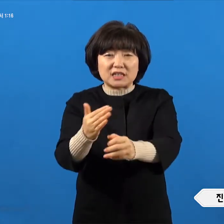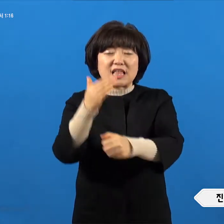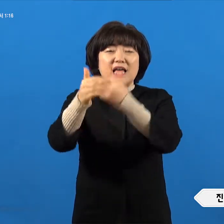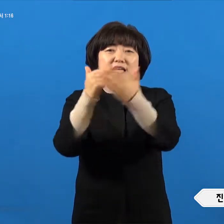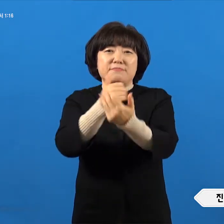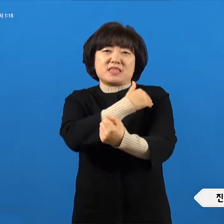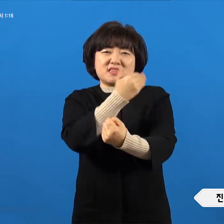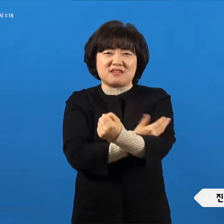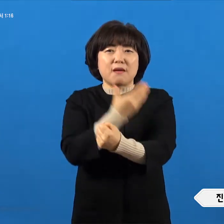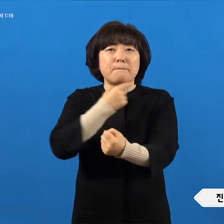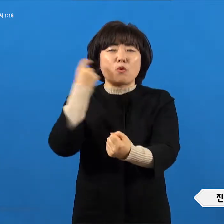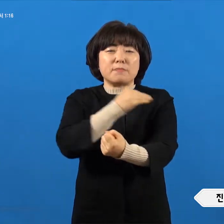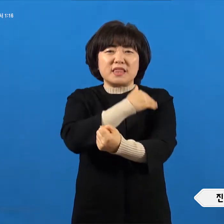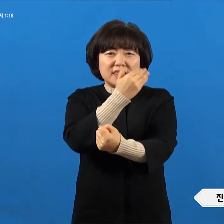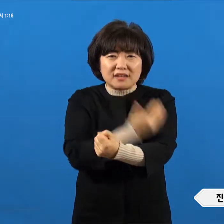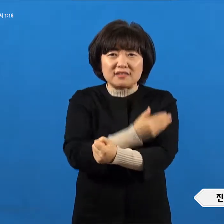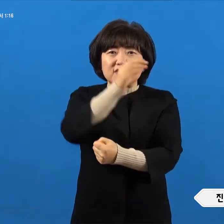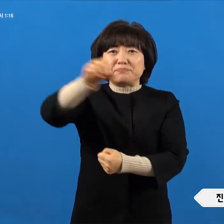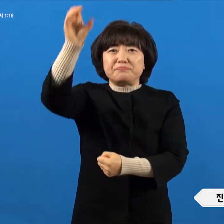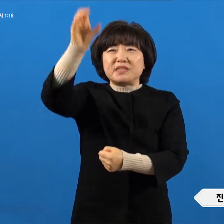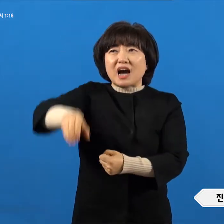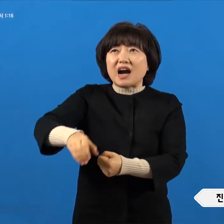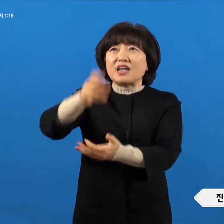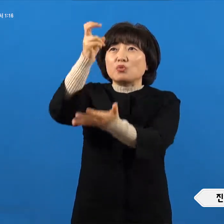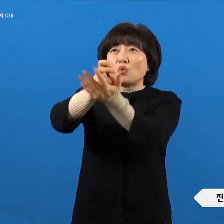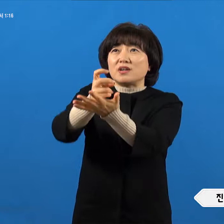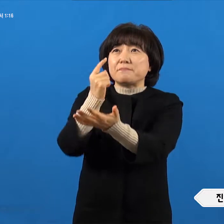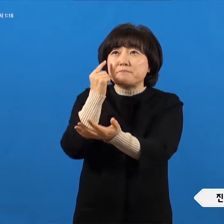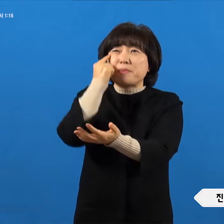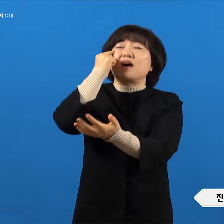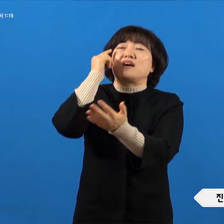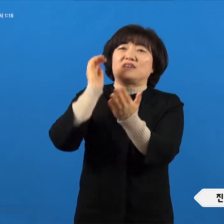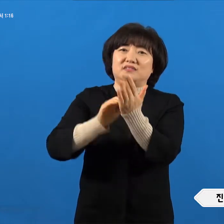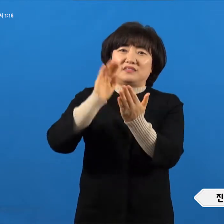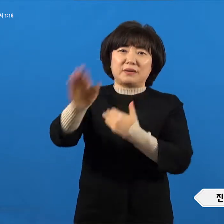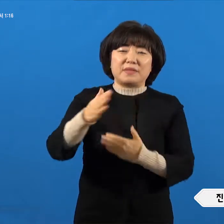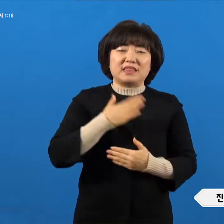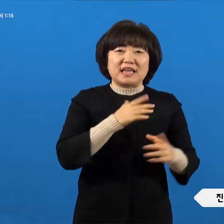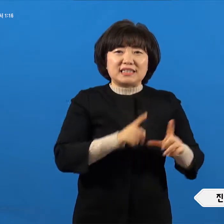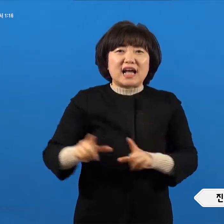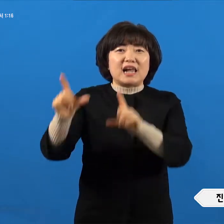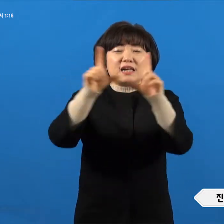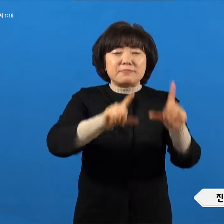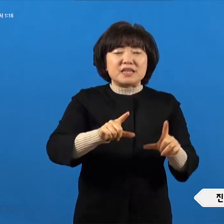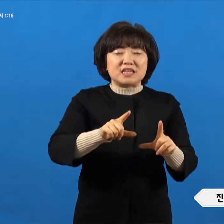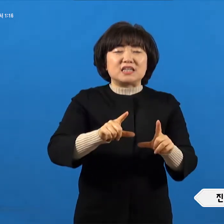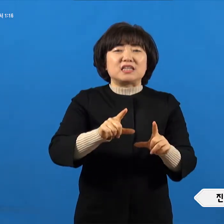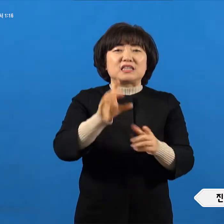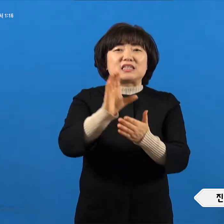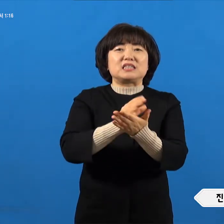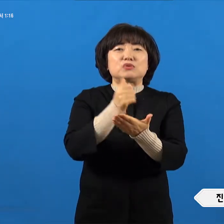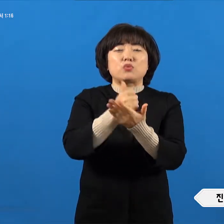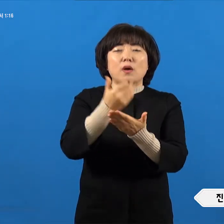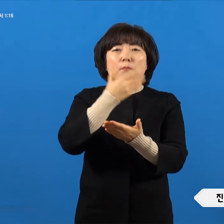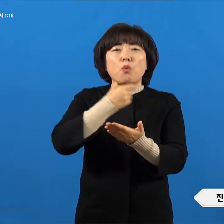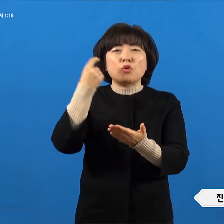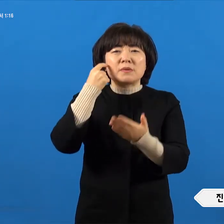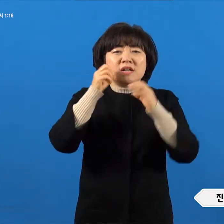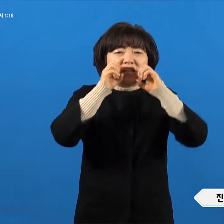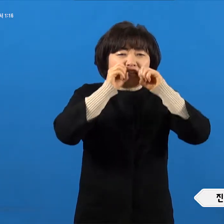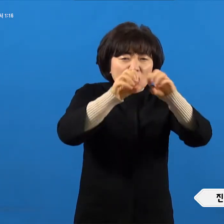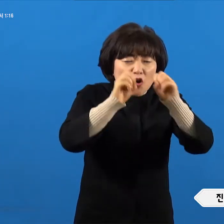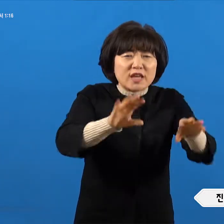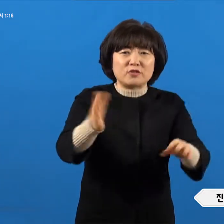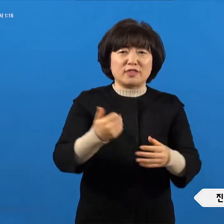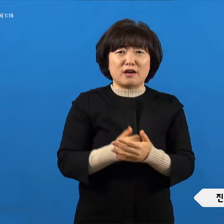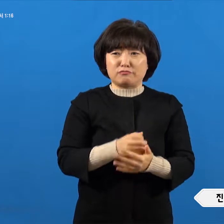이 복음의 능력, 십자가의 도를 깨닫고 난 후에 내 삶이 그리스도의 복음을 전하지 않을 수 없다고,